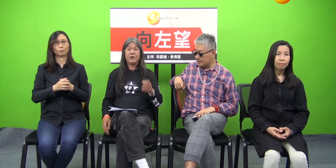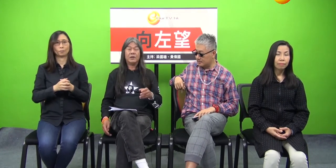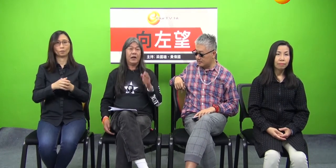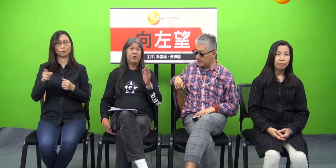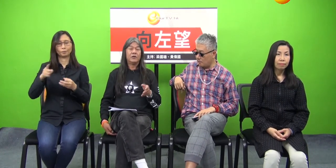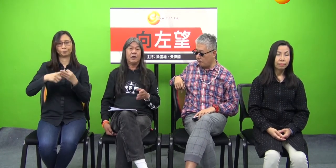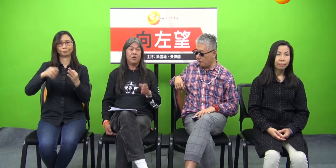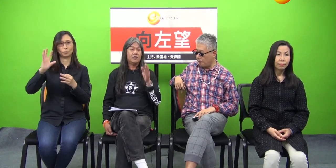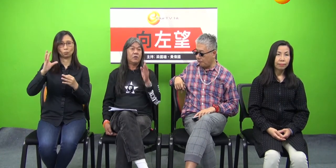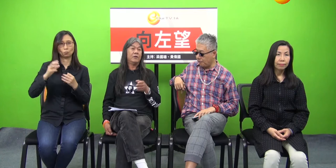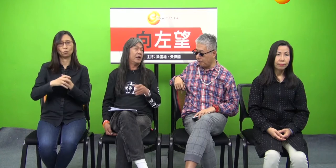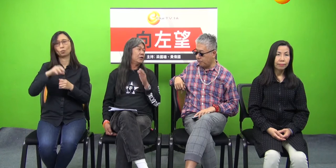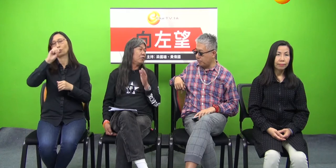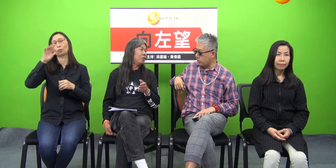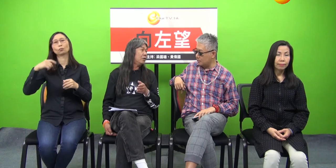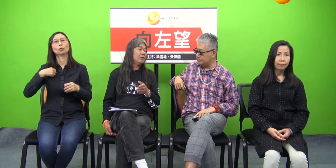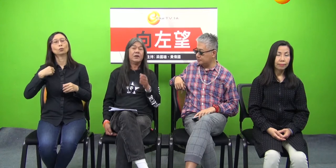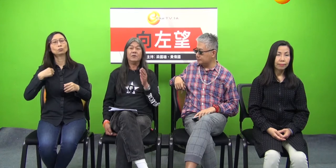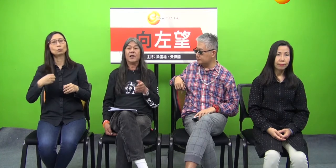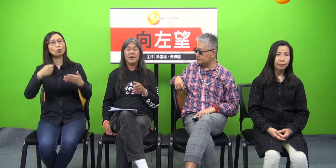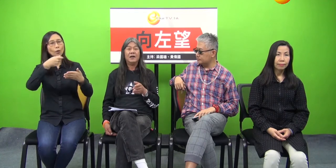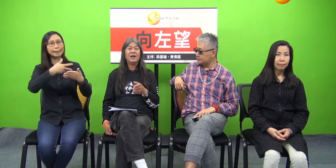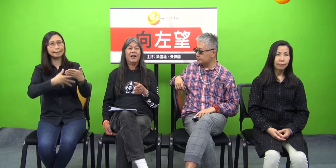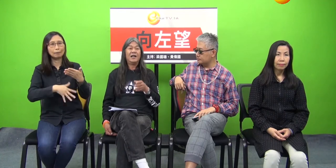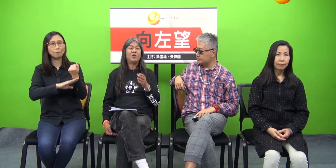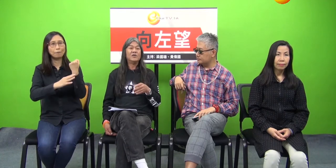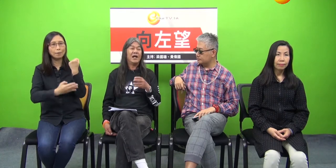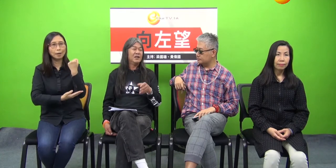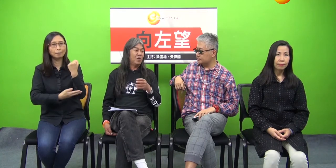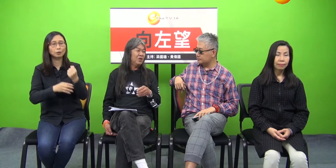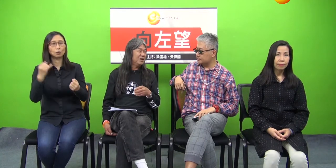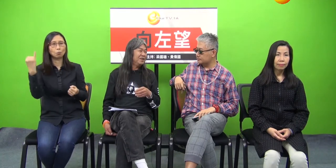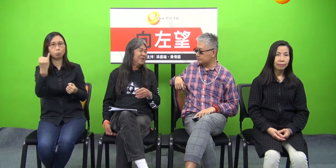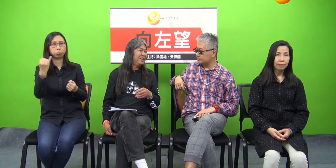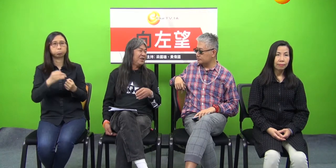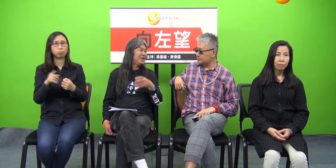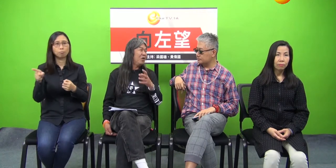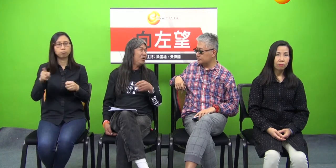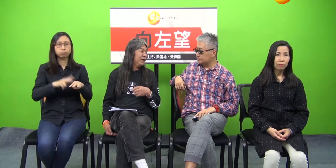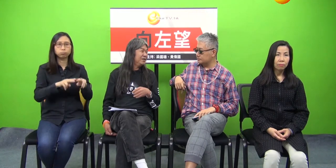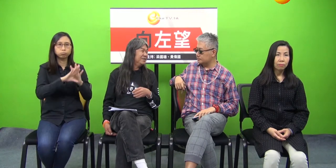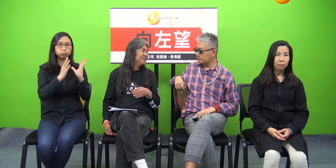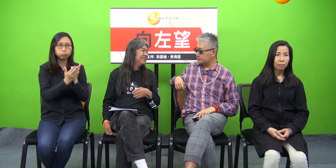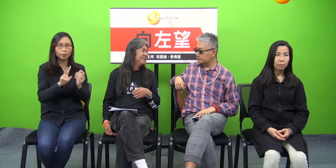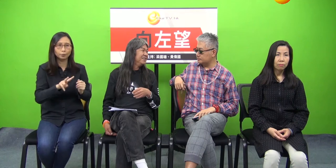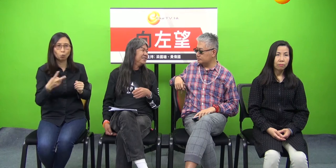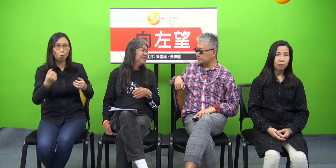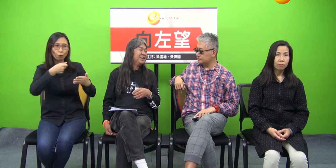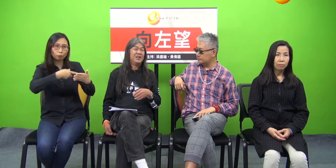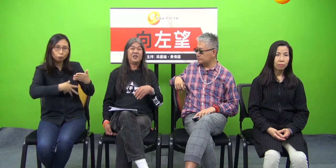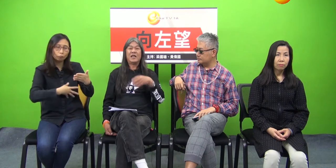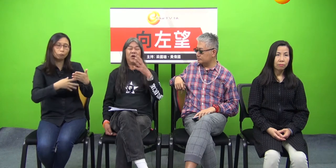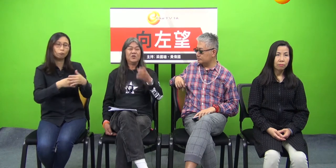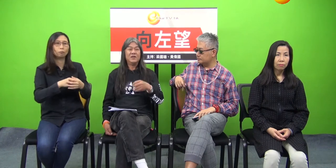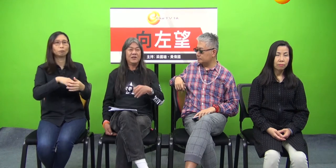這個黃振文第一講就係講中國憲法係錯，因為點解咧？係你共產黨去修憲，